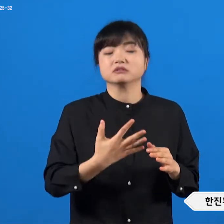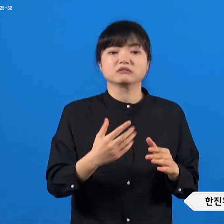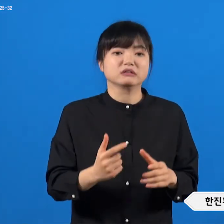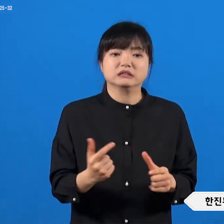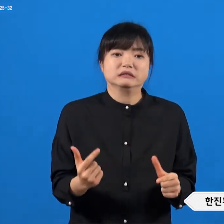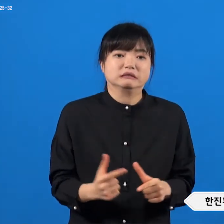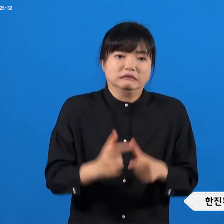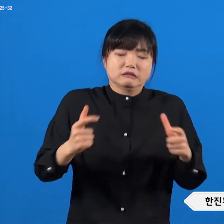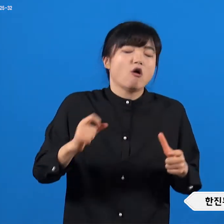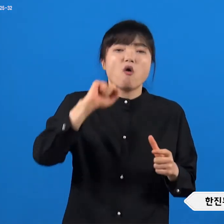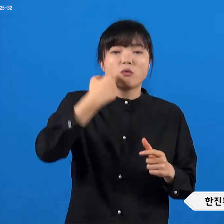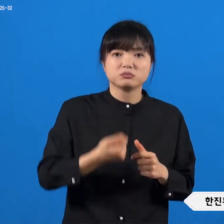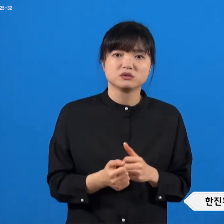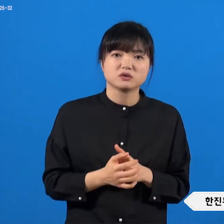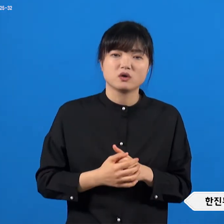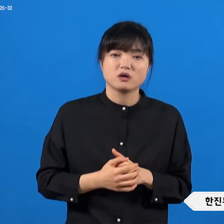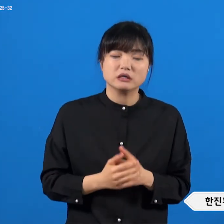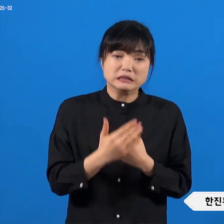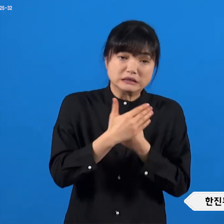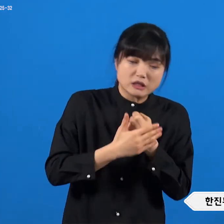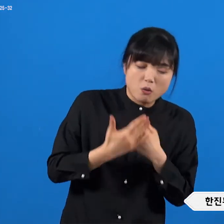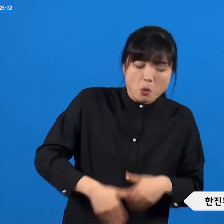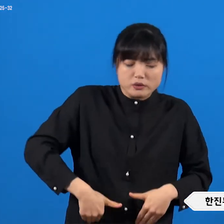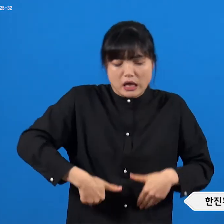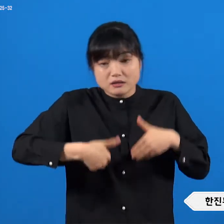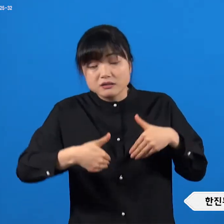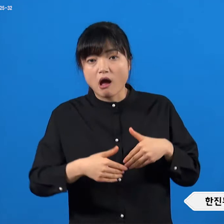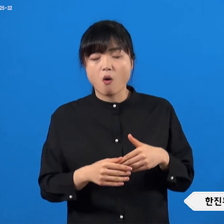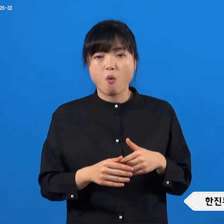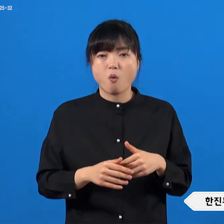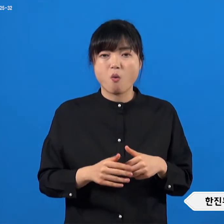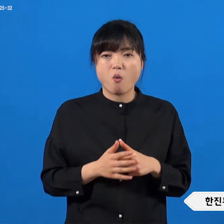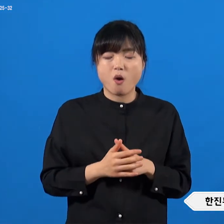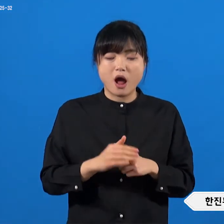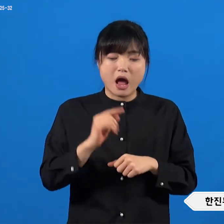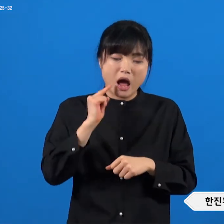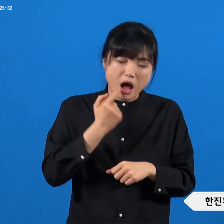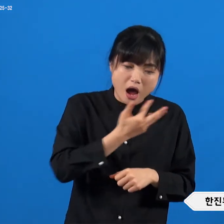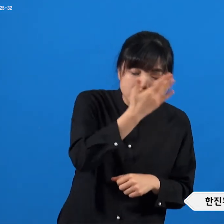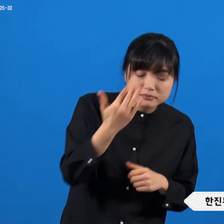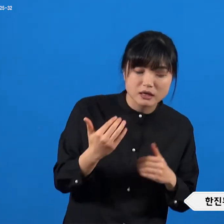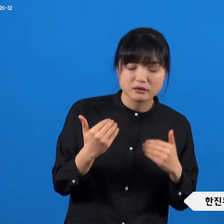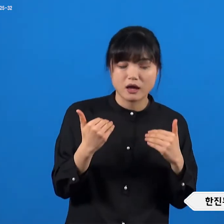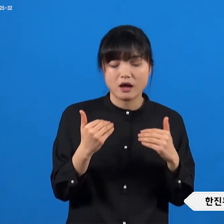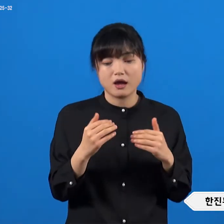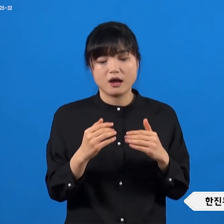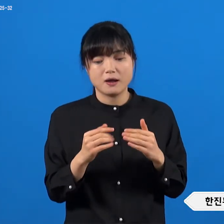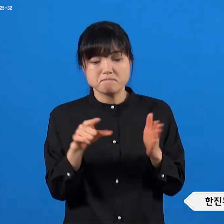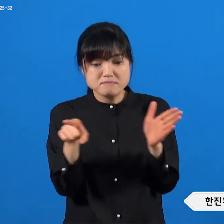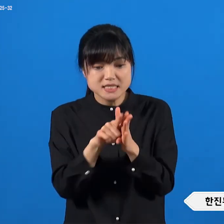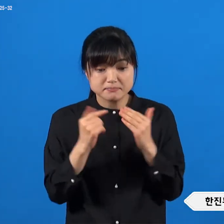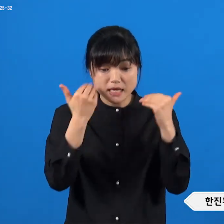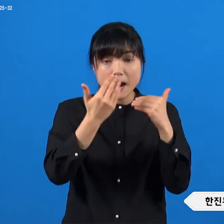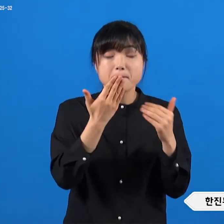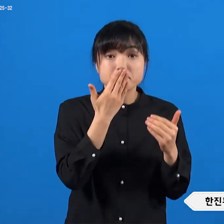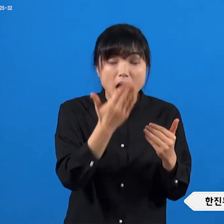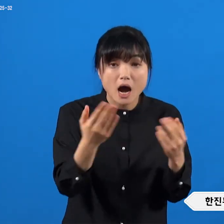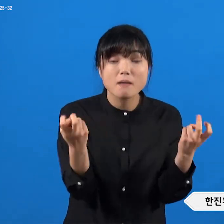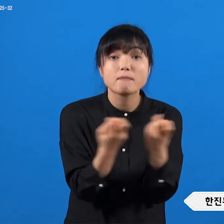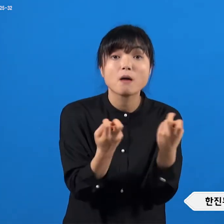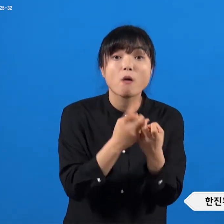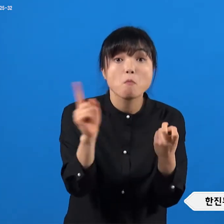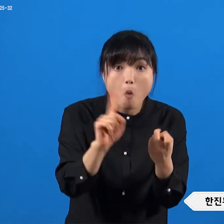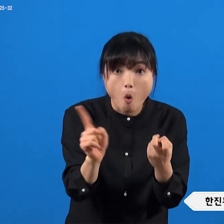우리 교회가 은혜롭고 따뜻하고 그래서 아름답게 성장할 수 있었던 것은 교회 안에